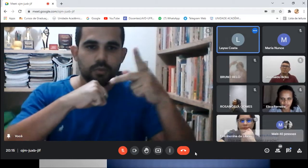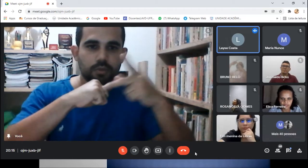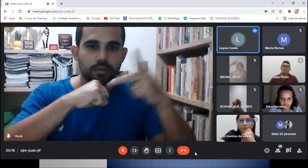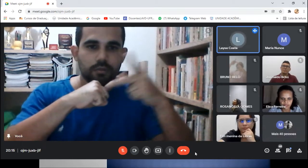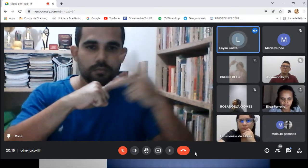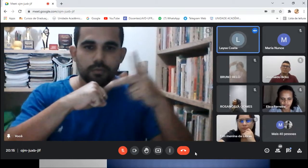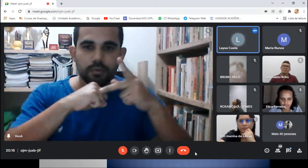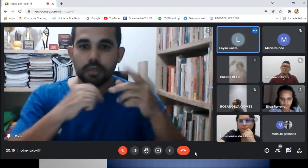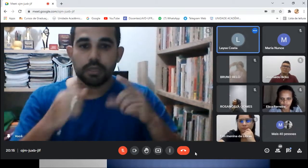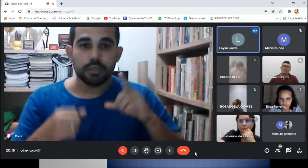Petrolina.